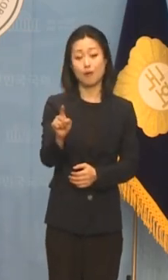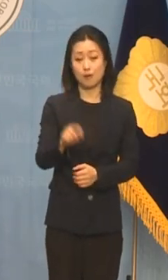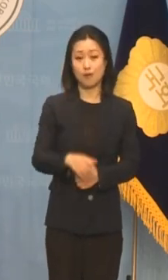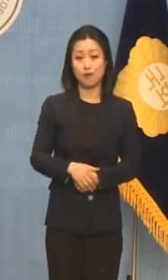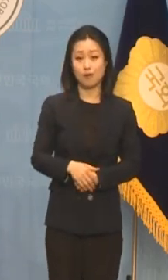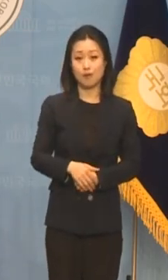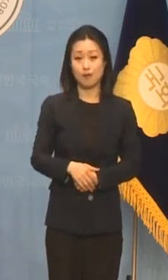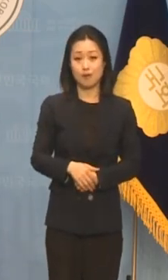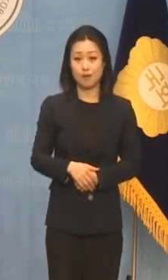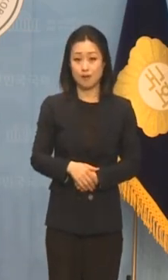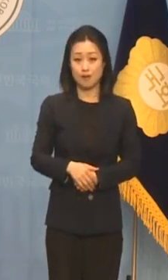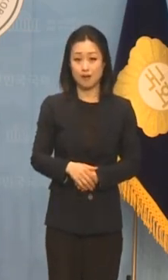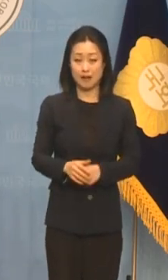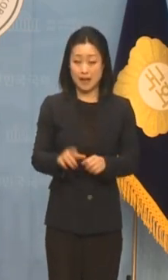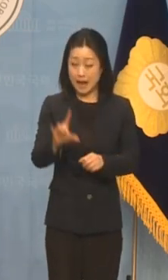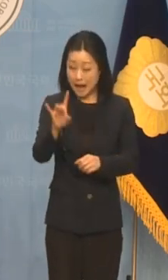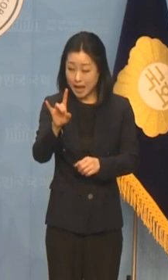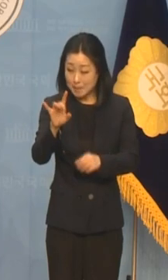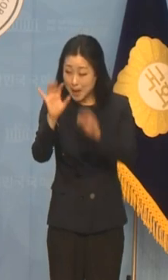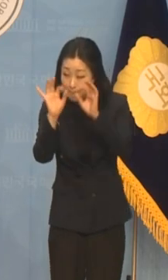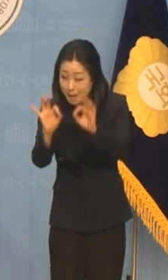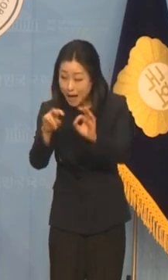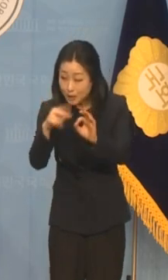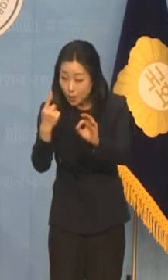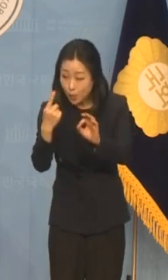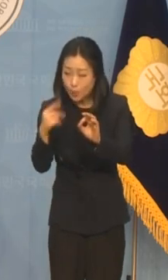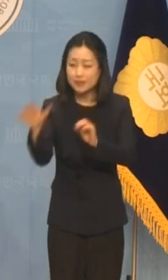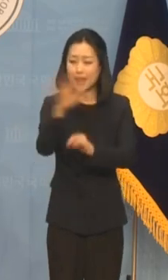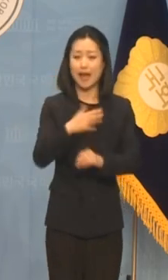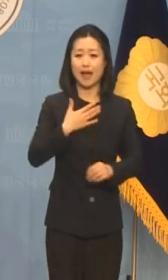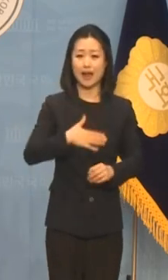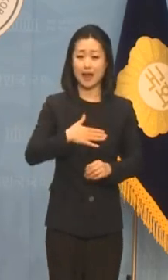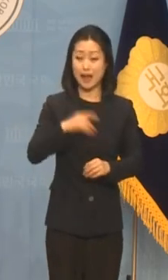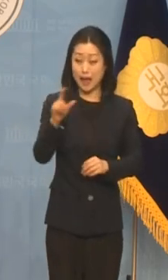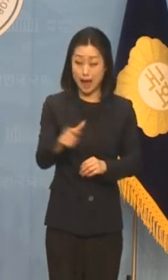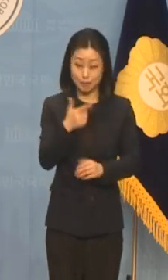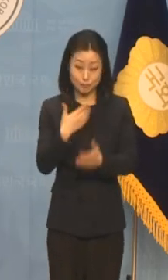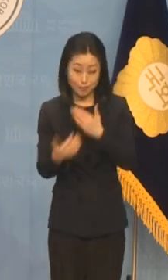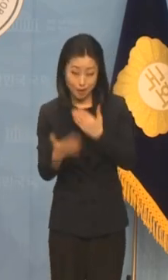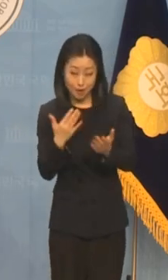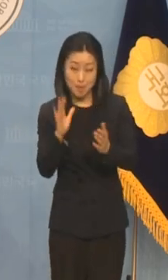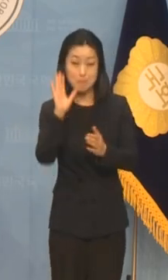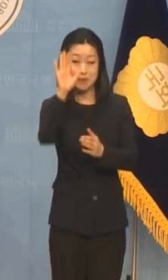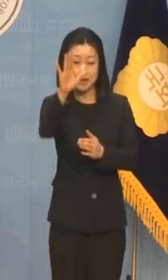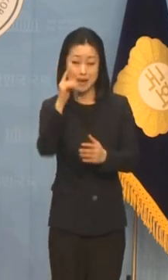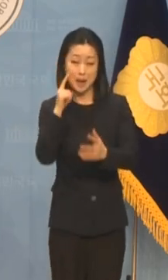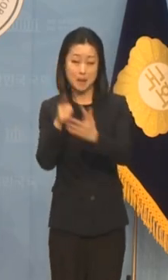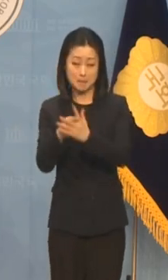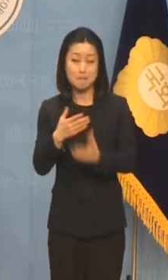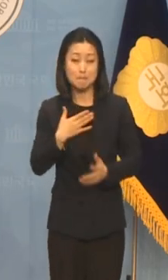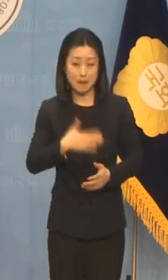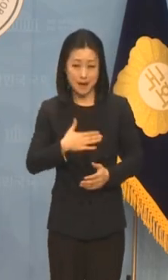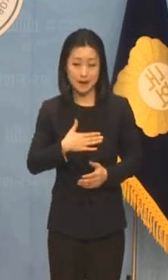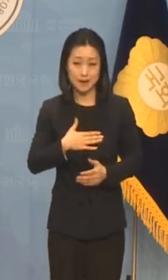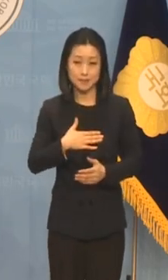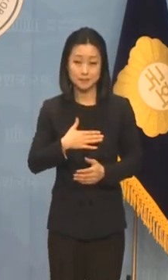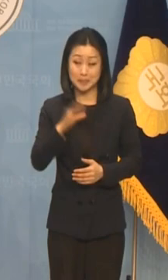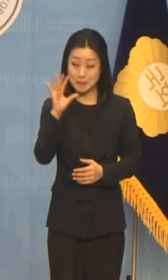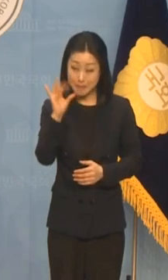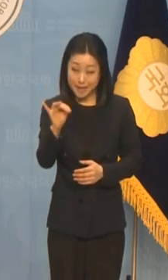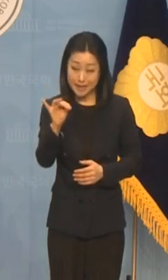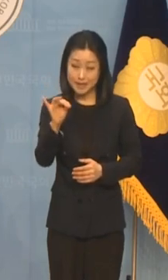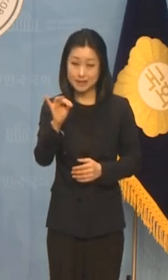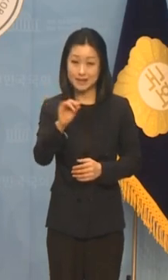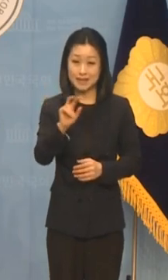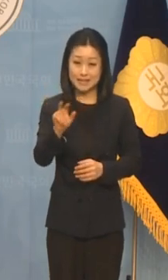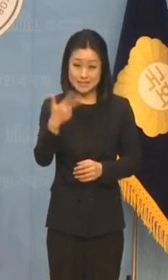봐도 열을 아는 법이고 하루만 겪어봐도 충분히 날를 내다볼 수 있습니다 일이든